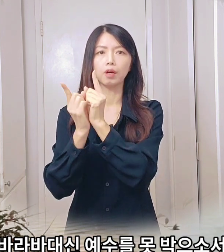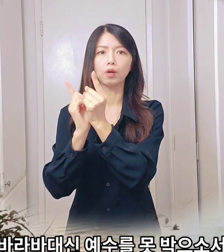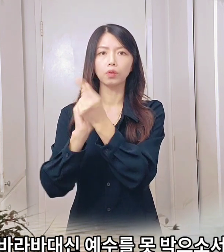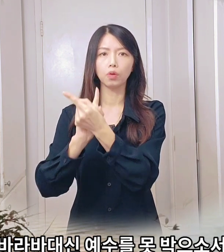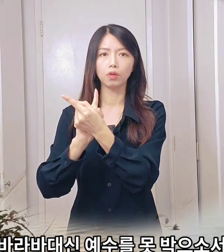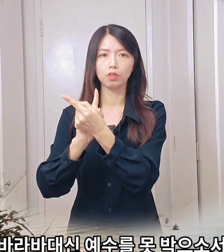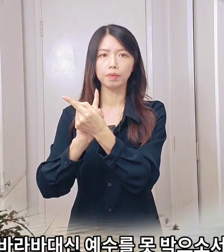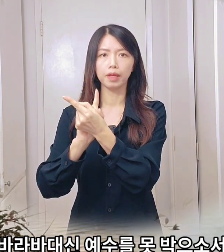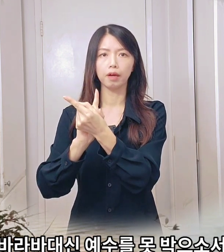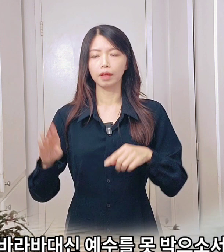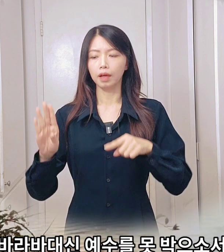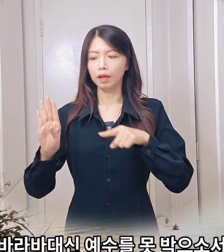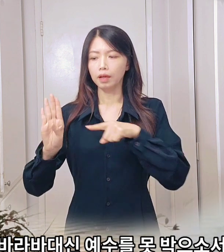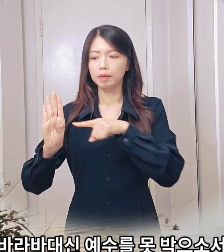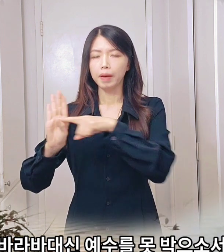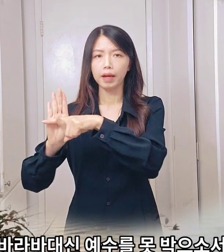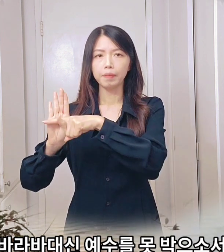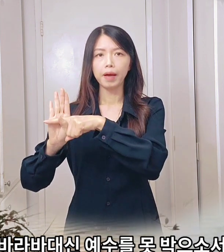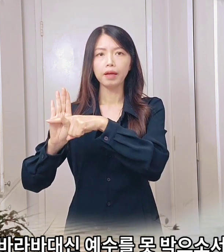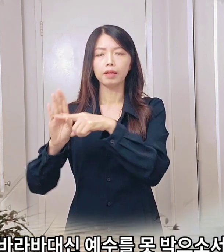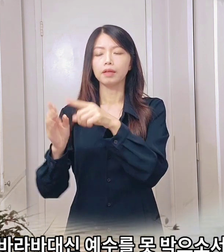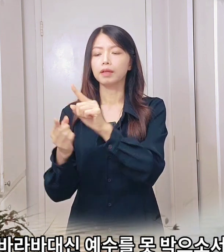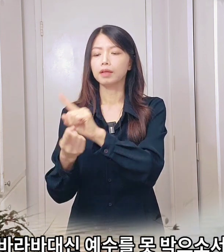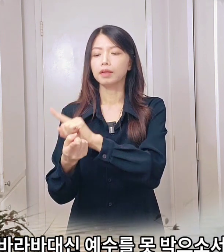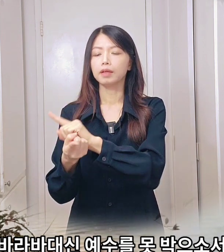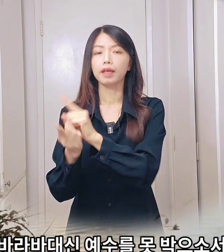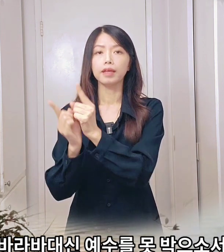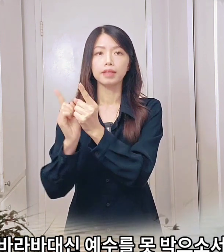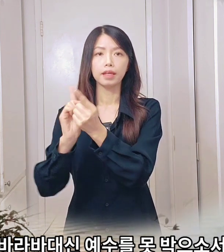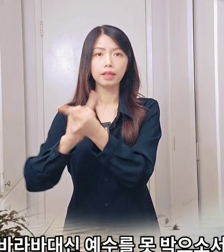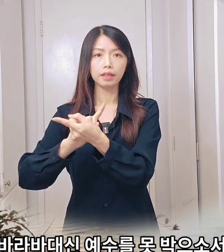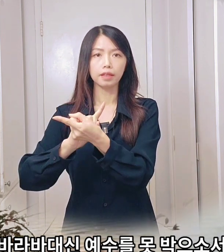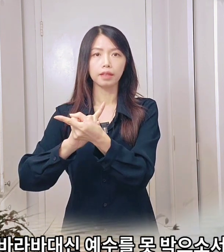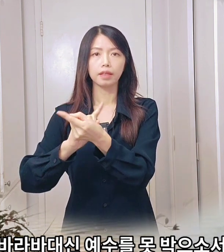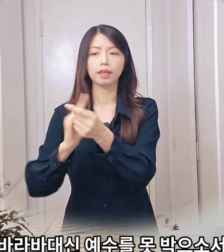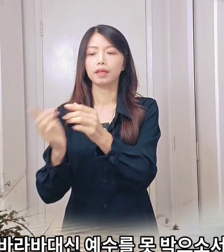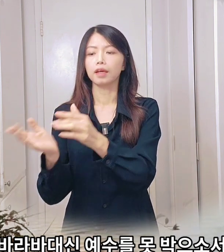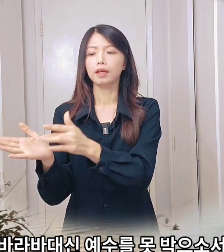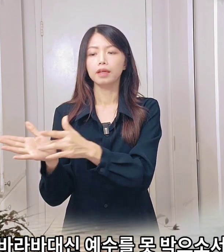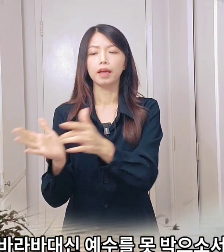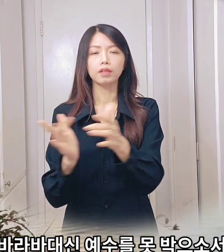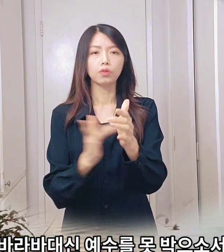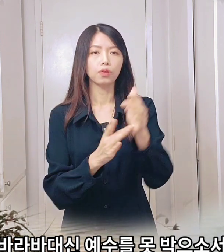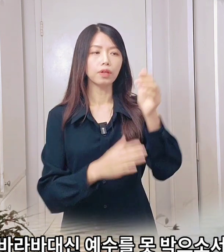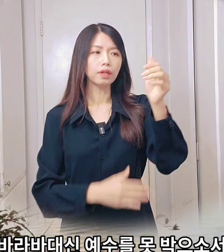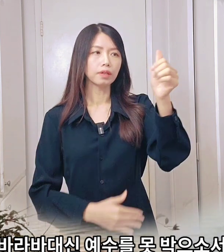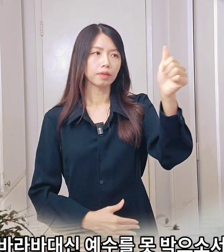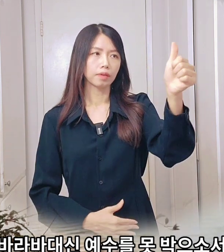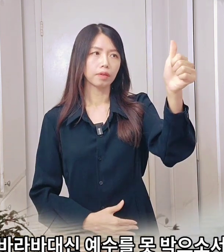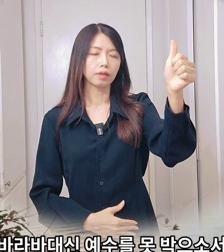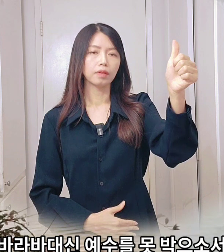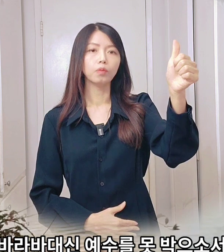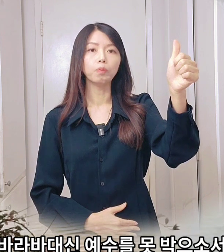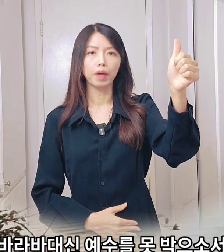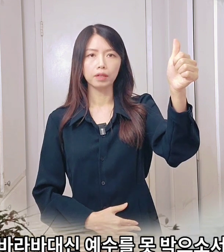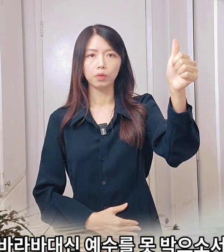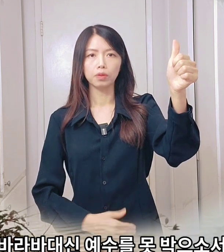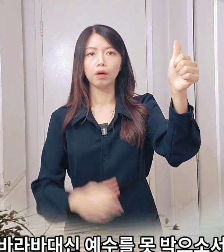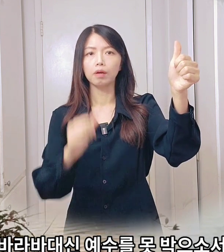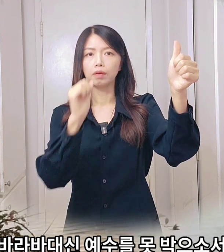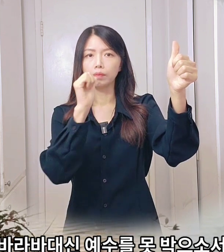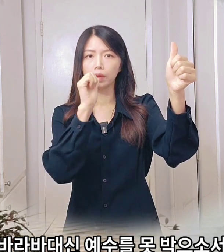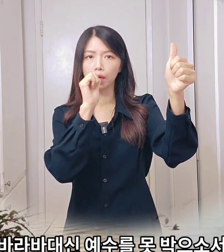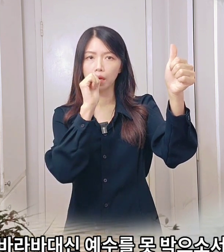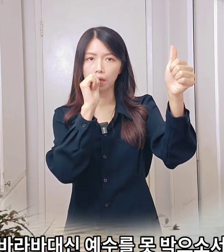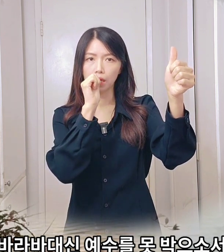상태에서 돌려주시면 돼요. 바라바, 대신, 예수를 못